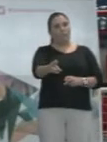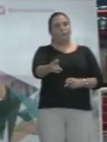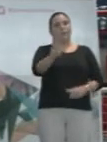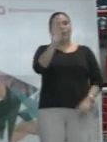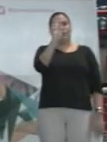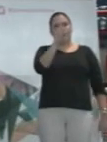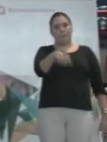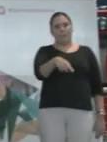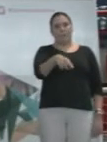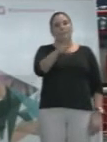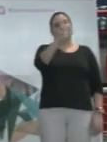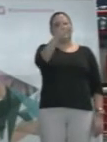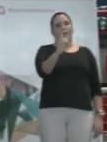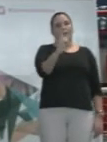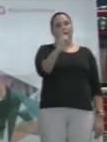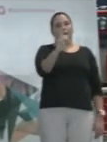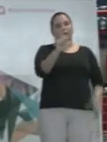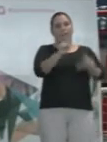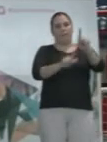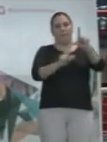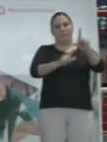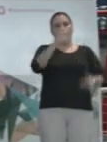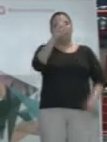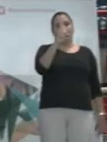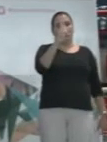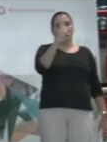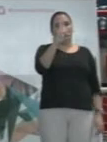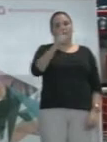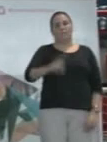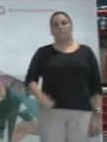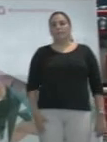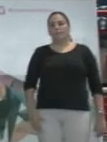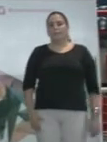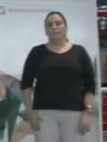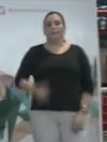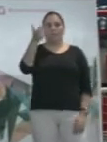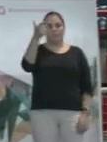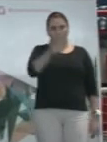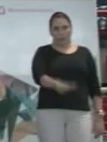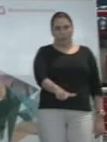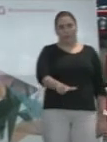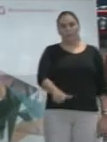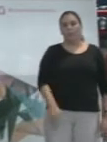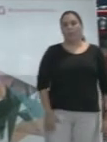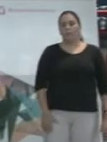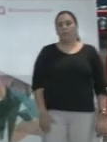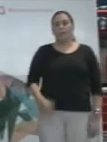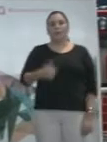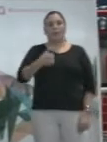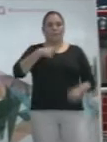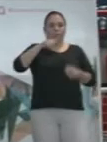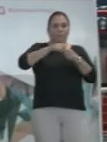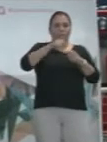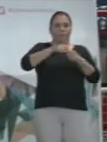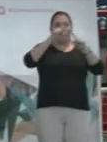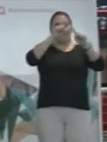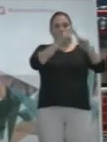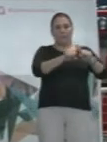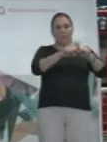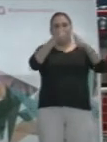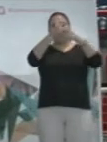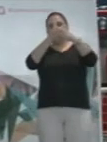Então você marca o item D de dado. Titi, mais uma vez, eu fiz uma multiplicação e